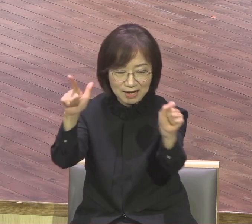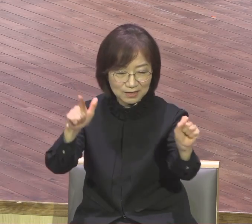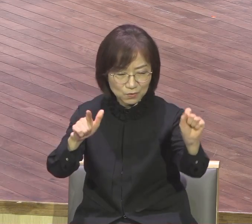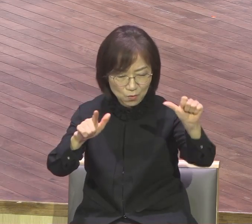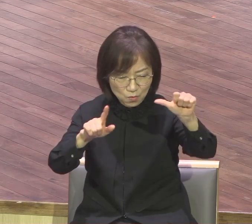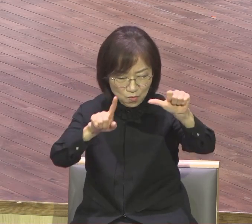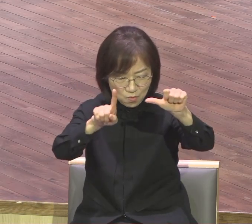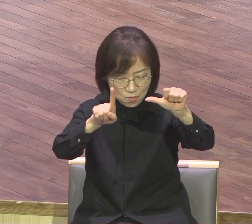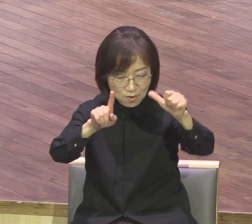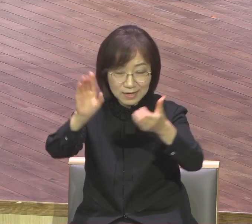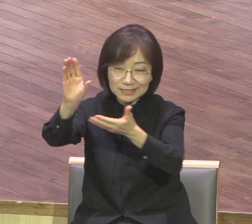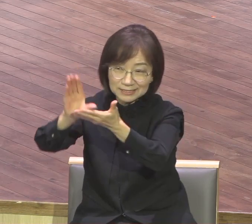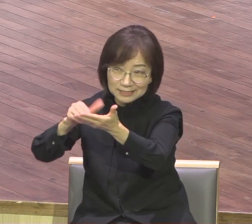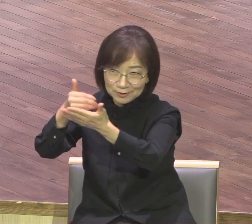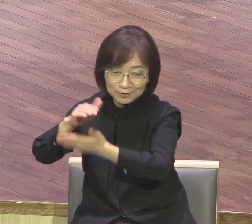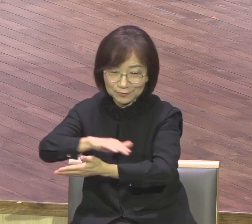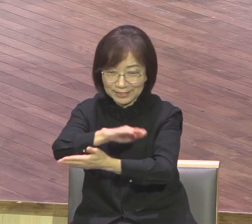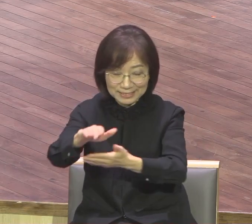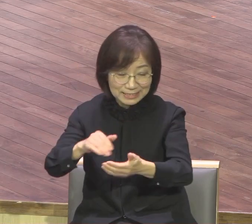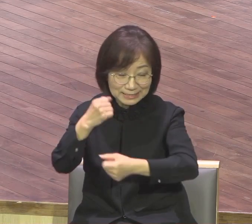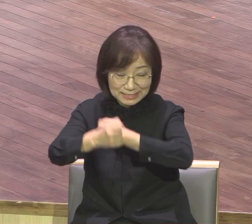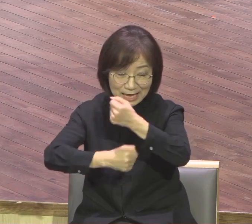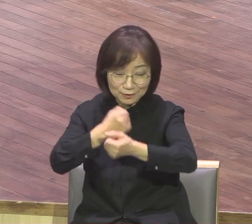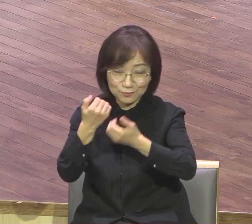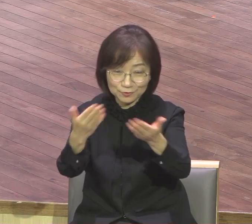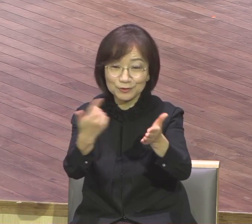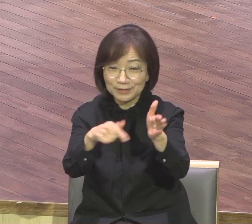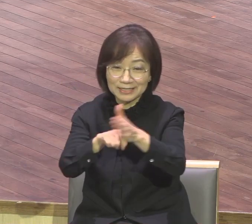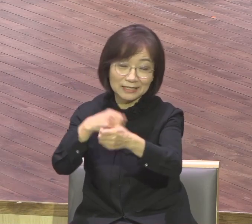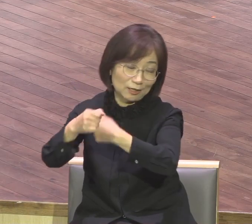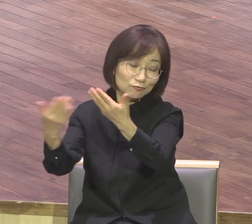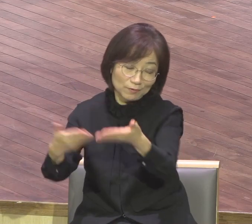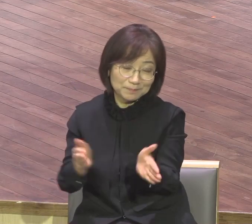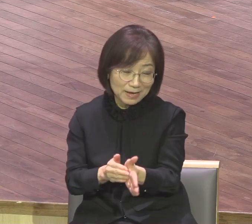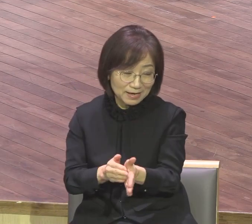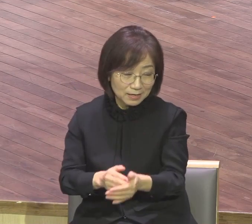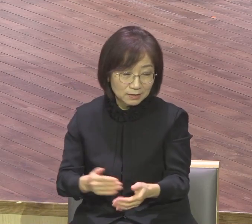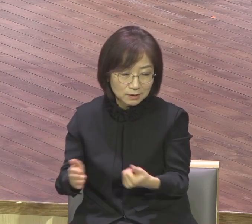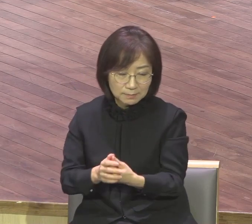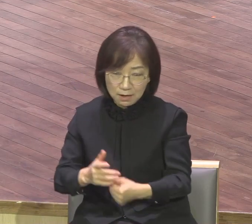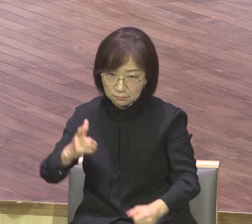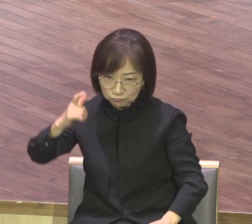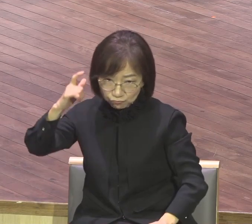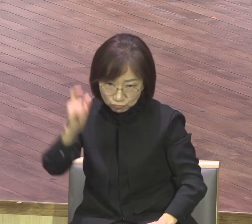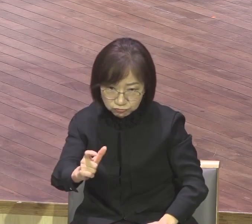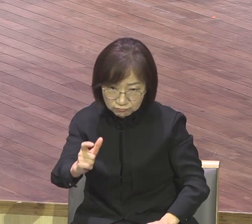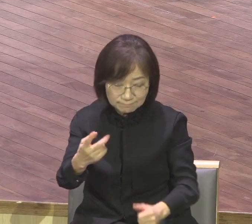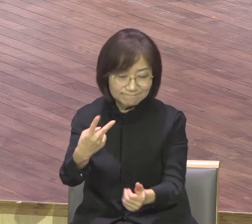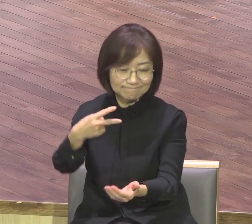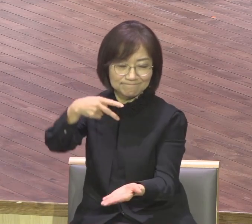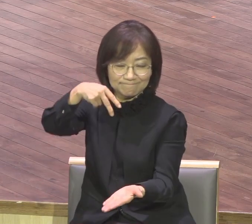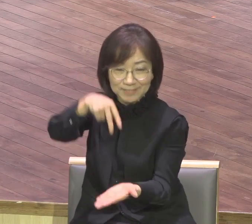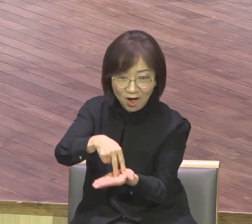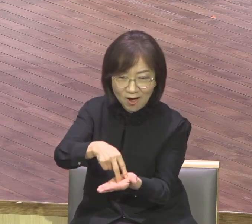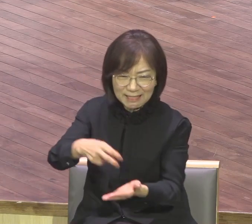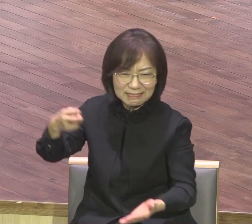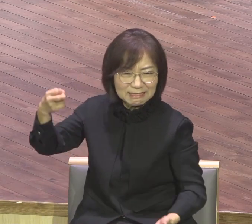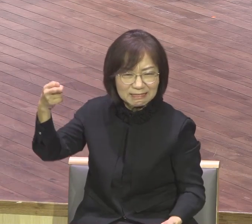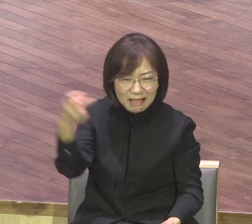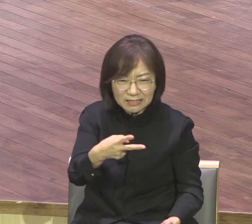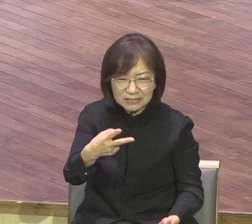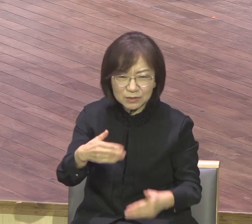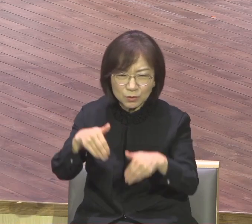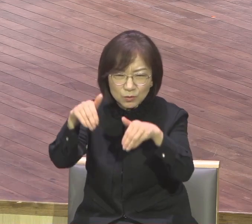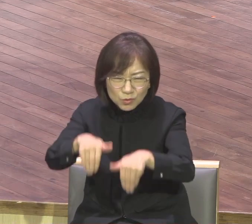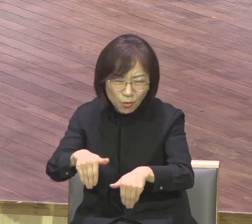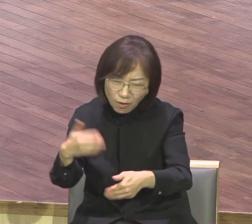보면 그리스도께서 우리를 자유롭게 하시려고 자유를 주셨으니 그러므로 굳건히 서서 다시는 종의 멍에를 내지